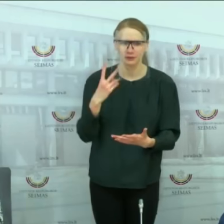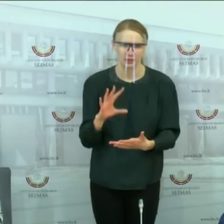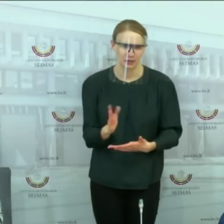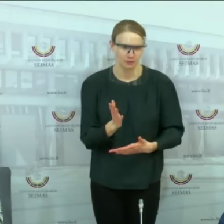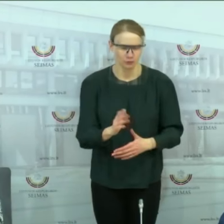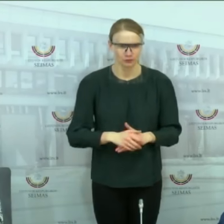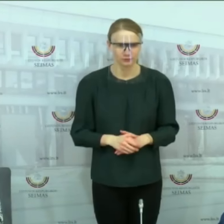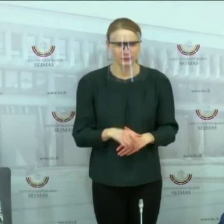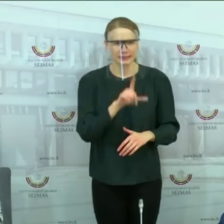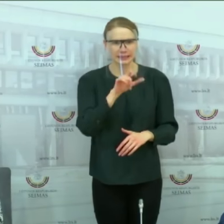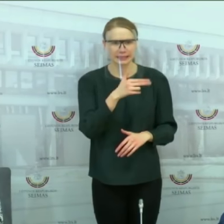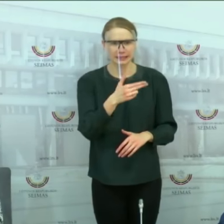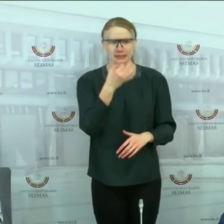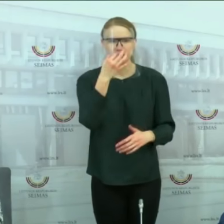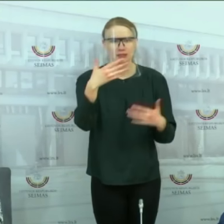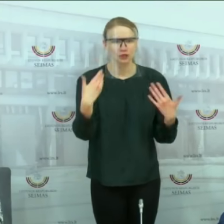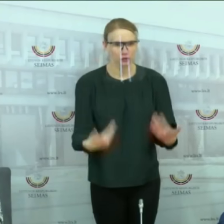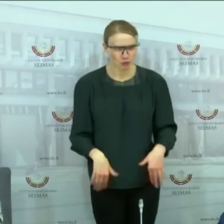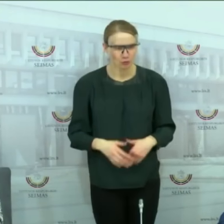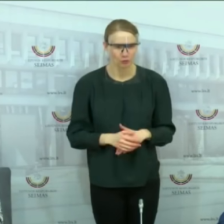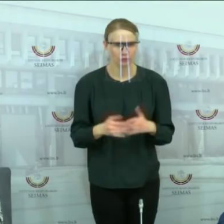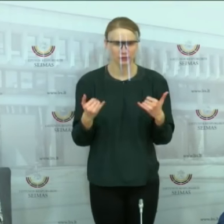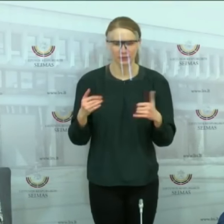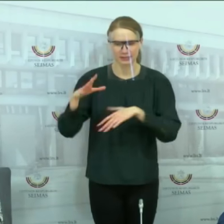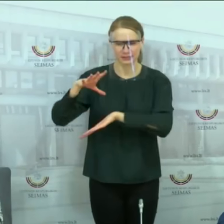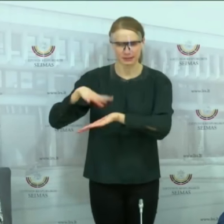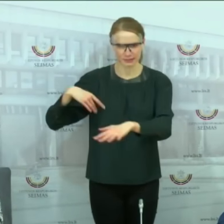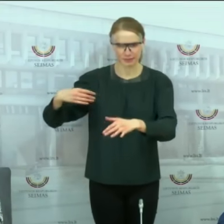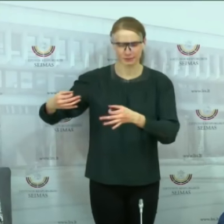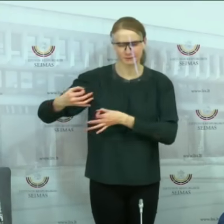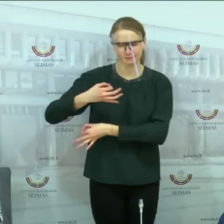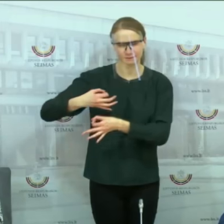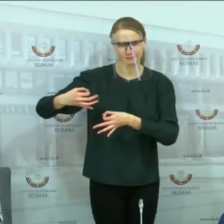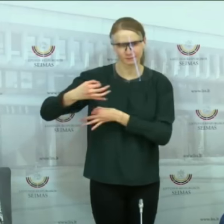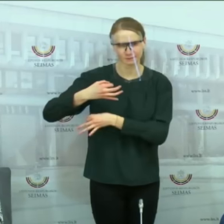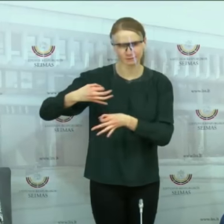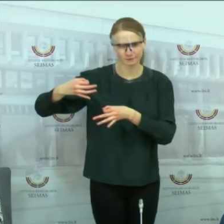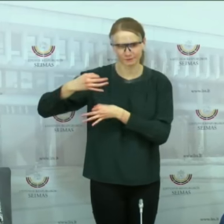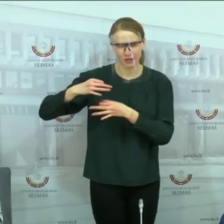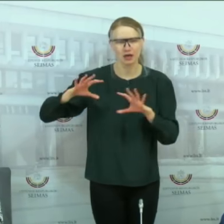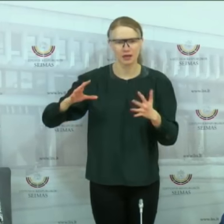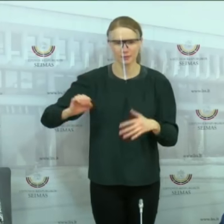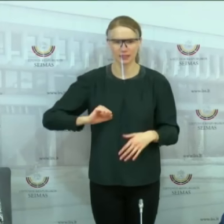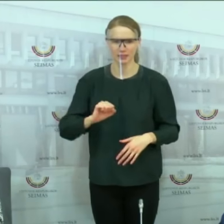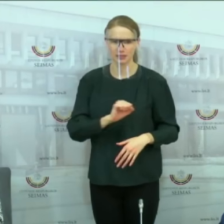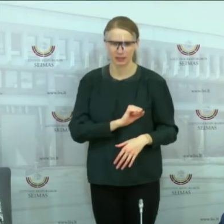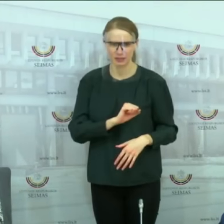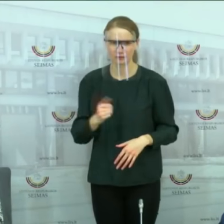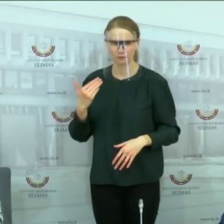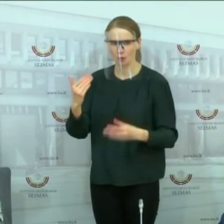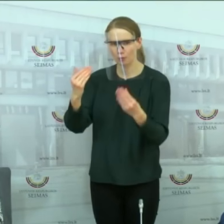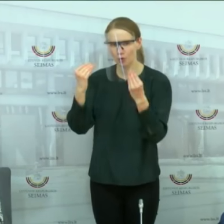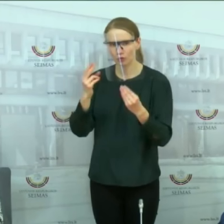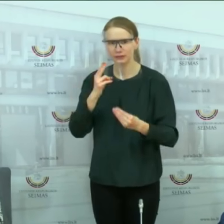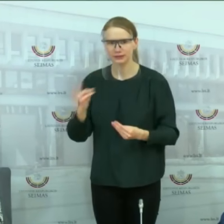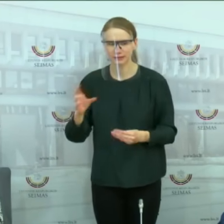pat, kaip Lina ir minėjo, šiandien Seimas svarstymo stadijoje aptarinėja gydytojų rezidentų darbo